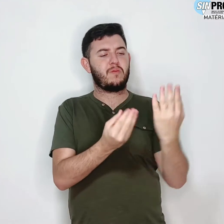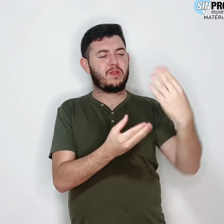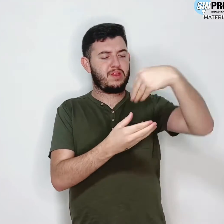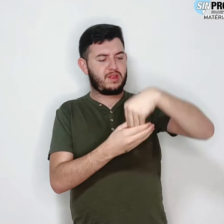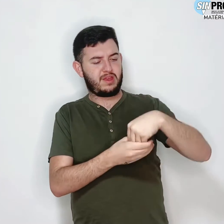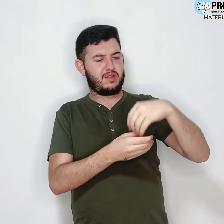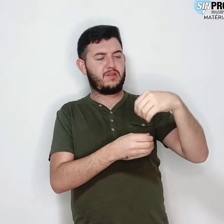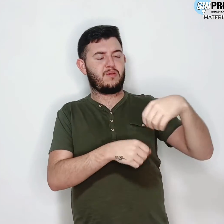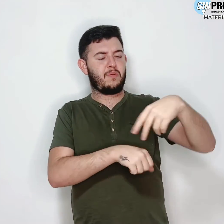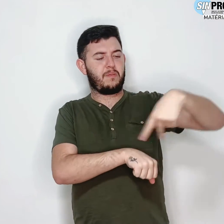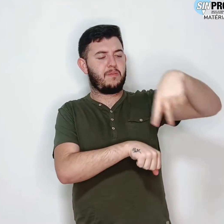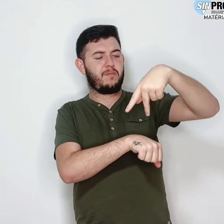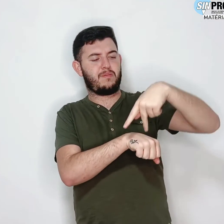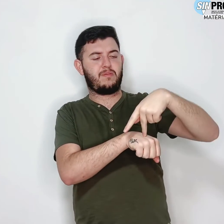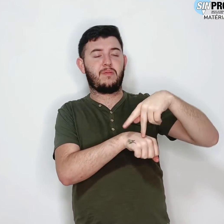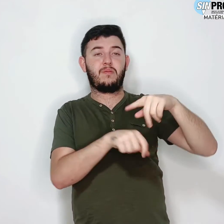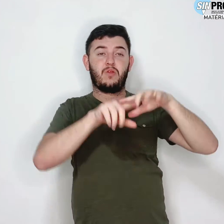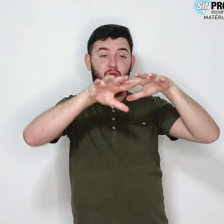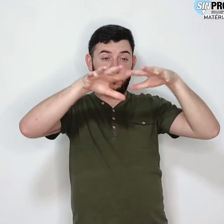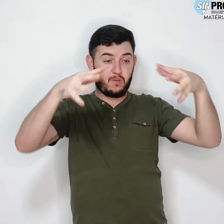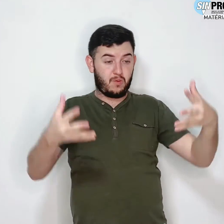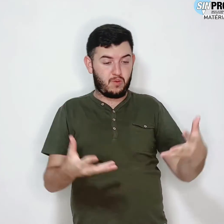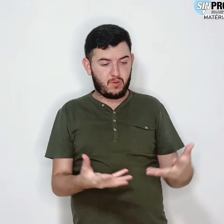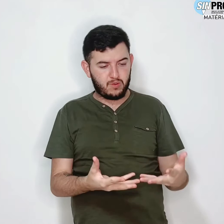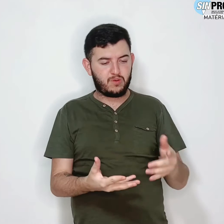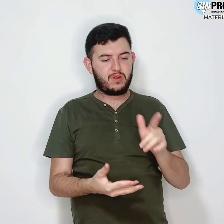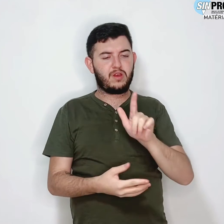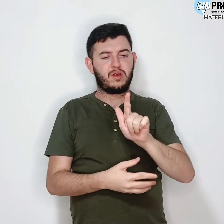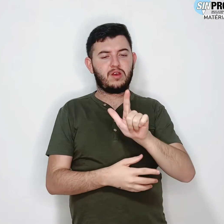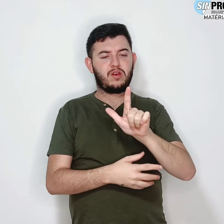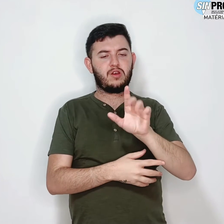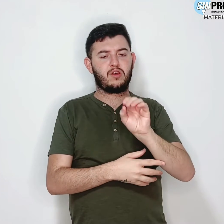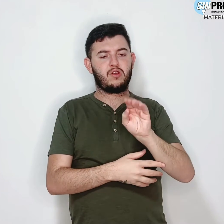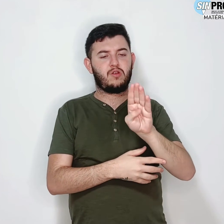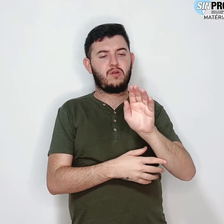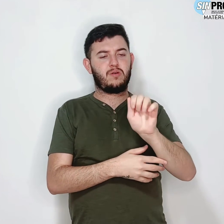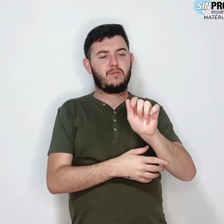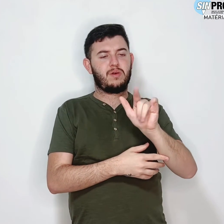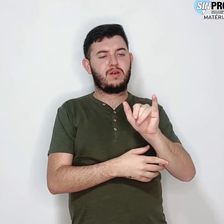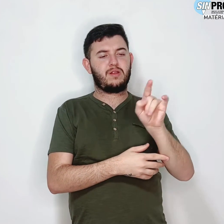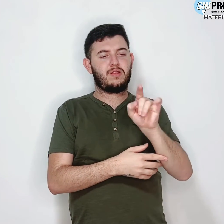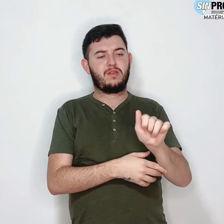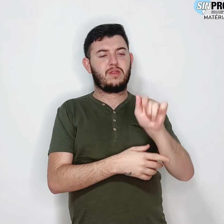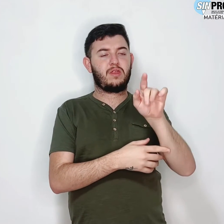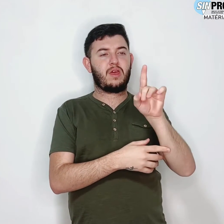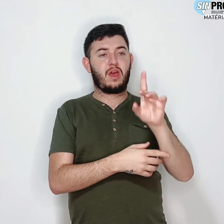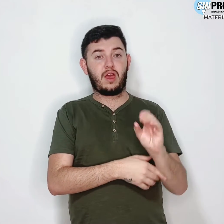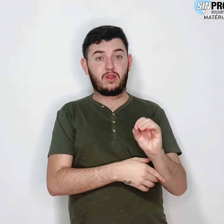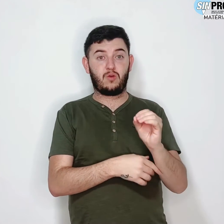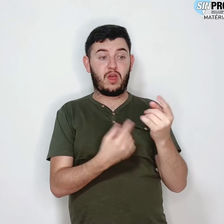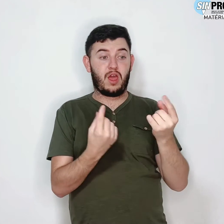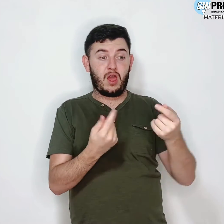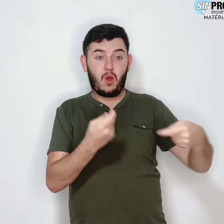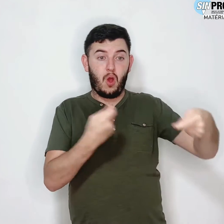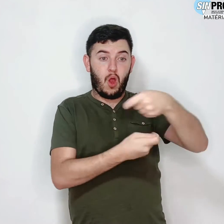que a economia só visa lucro e, para isso, é centrada na extração à